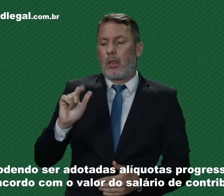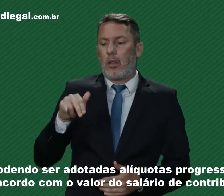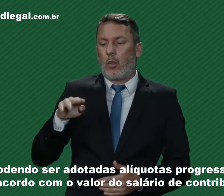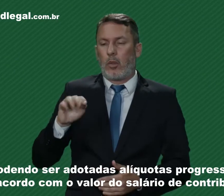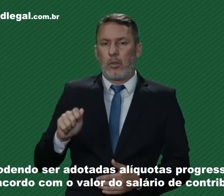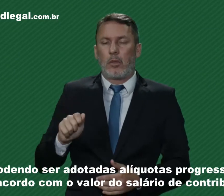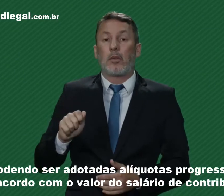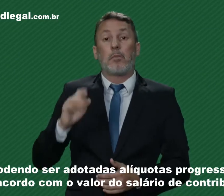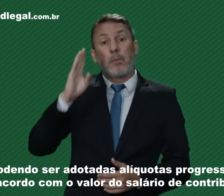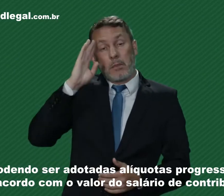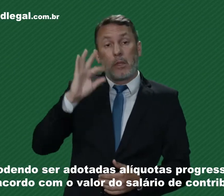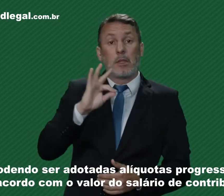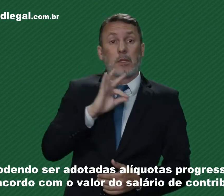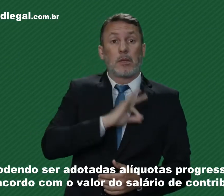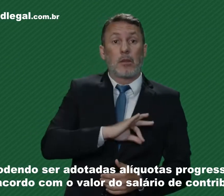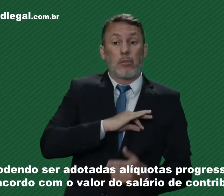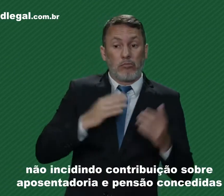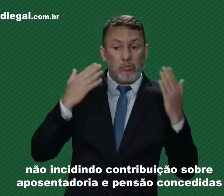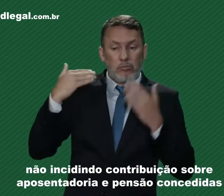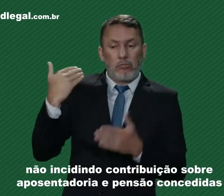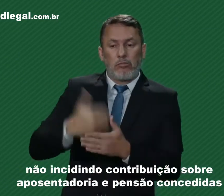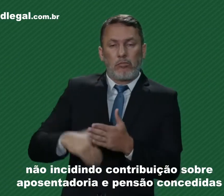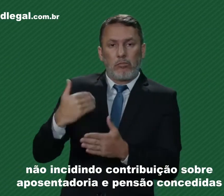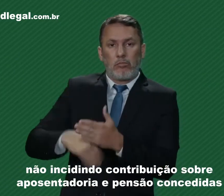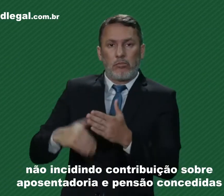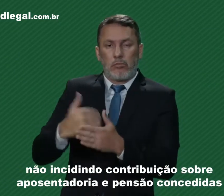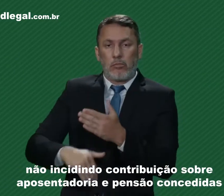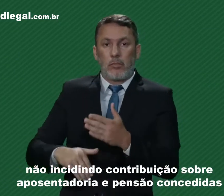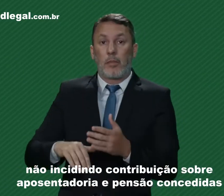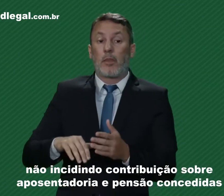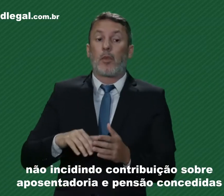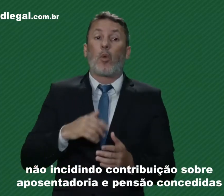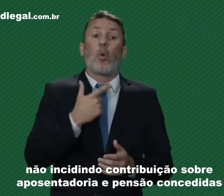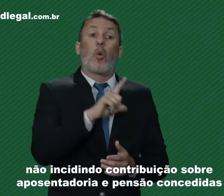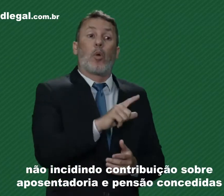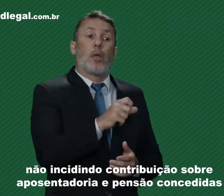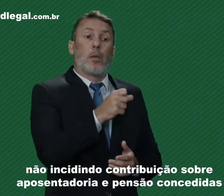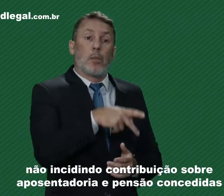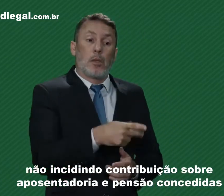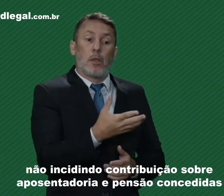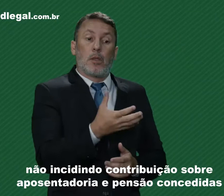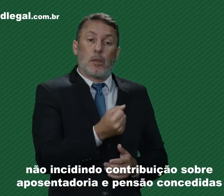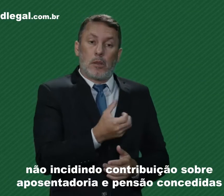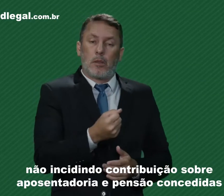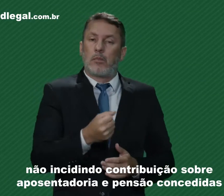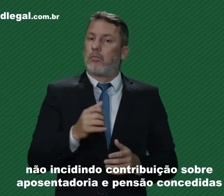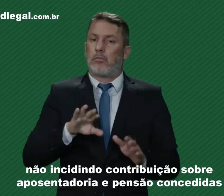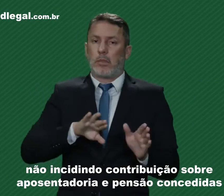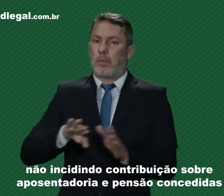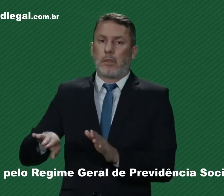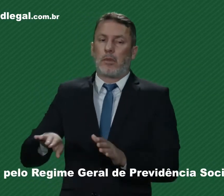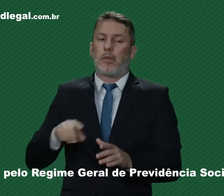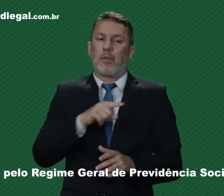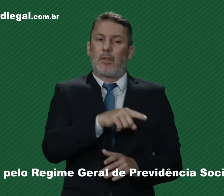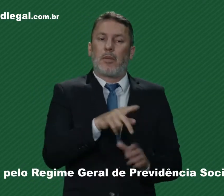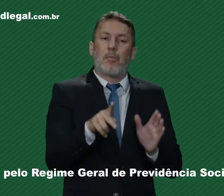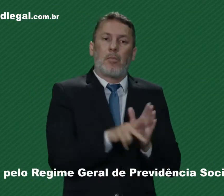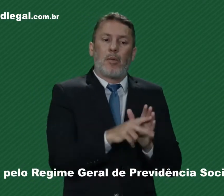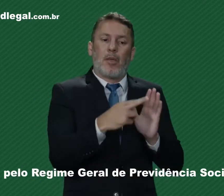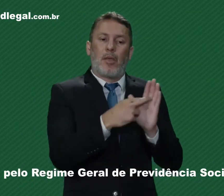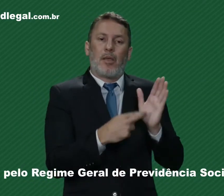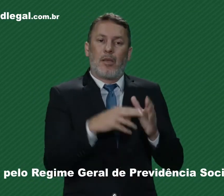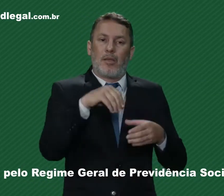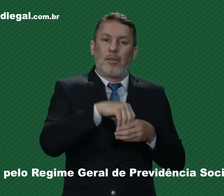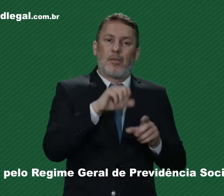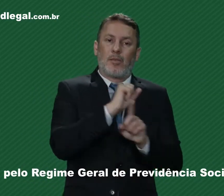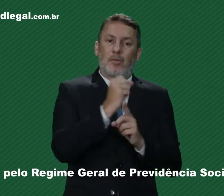acordo com o valor do salário de contribuição, não incidindo contribuição sobre aposentadoria e pensão concedidas pelo Regime